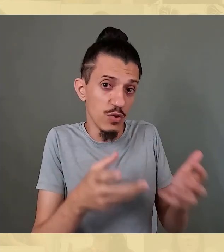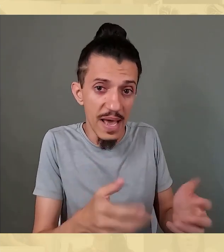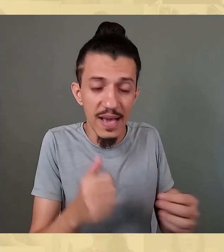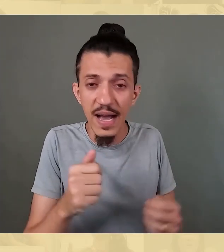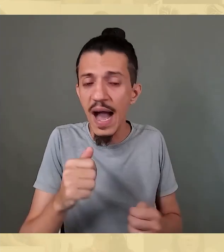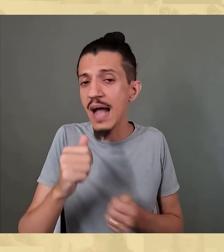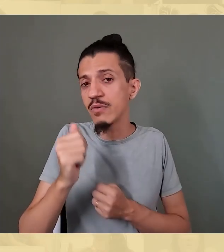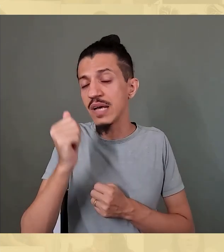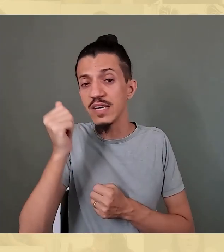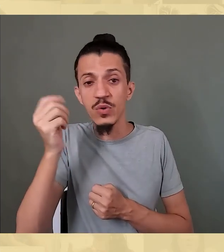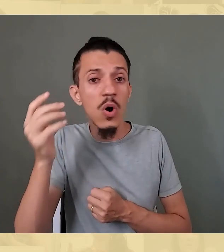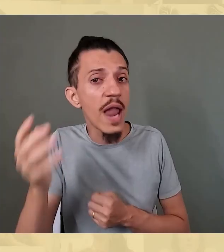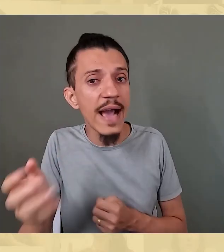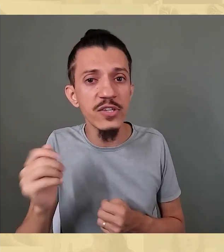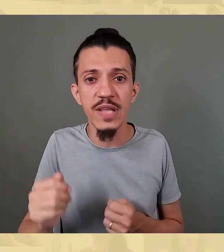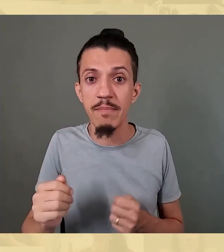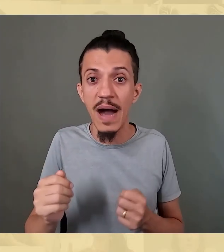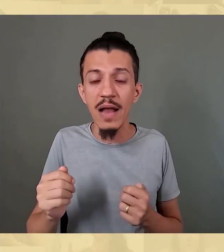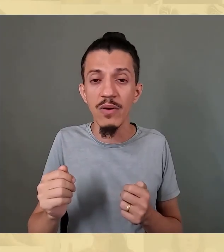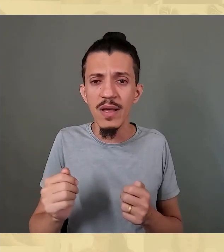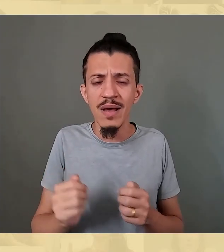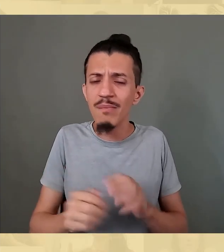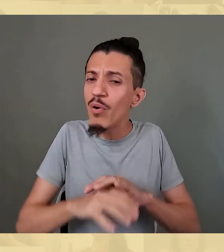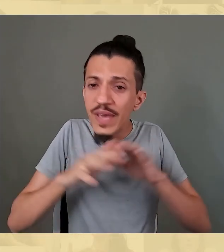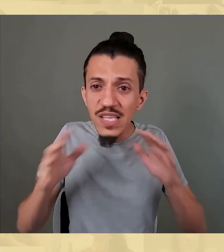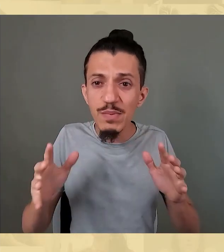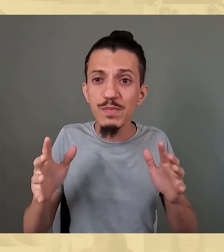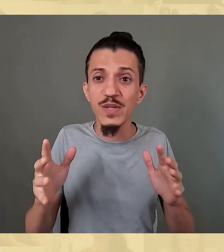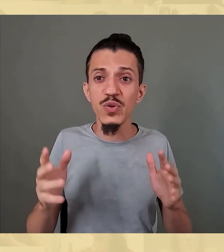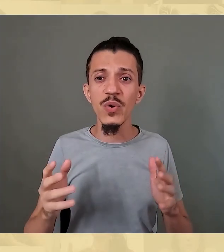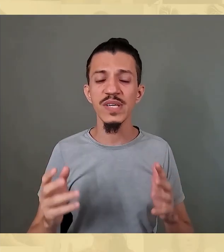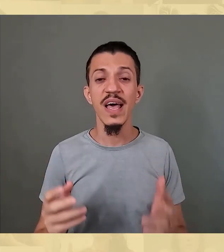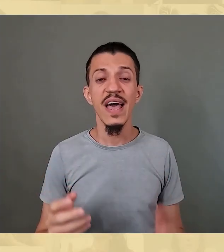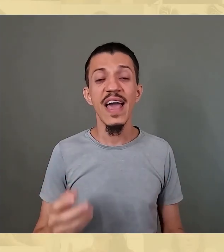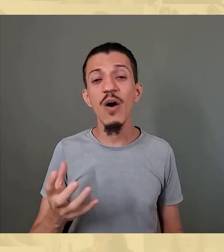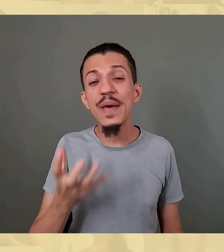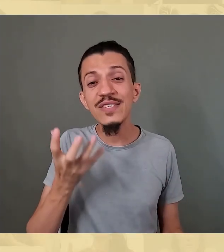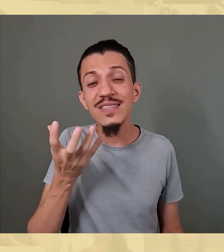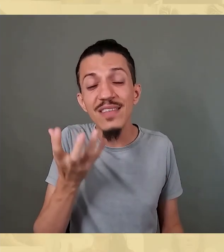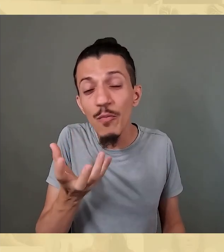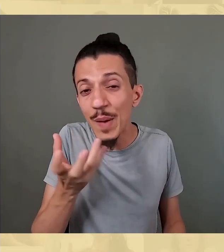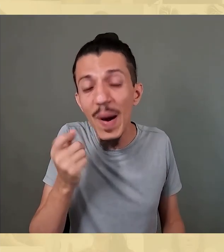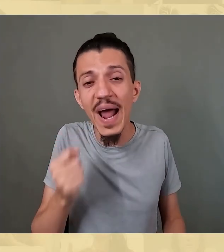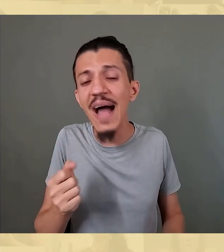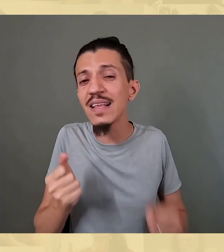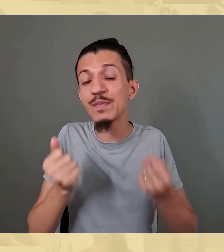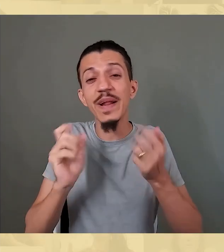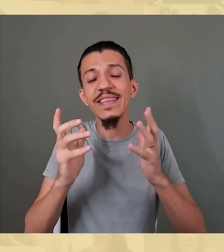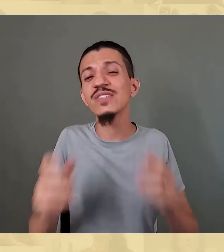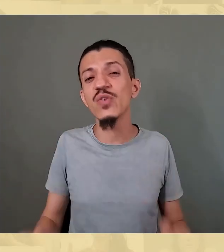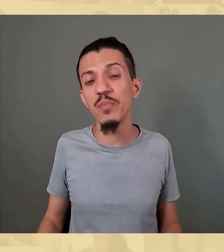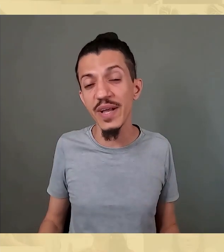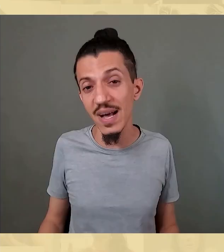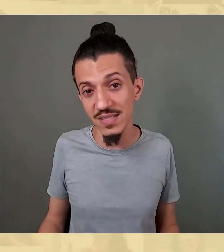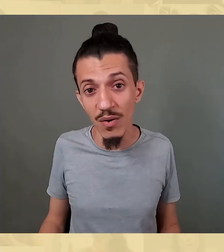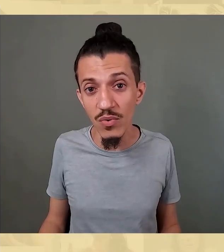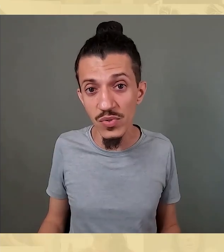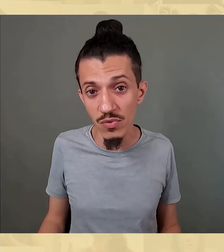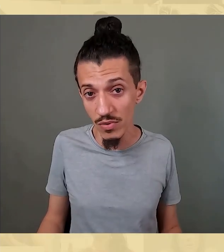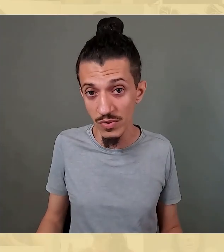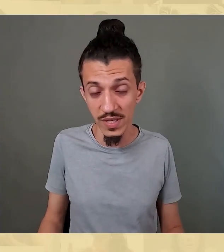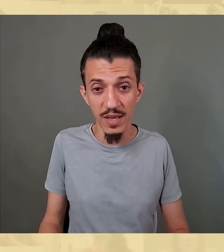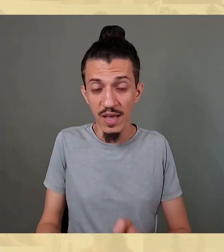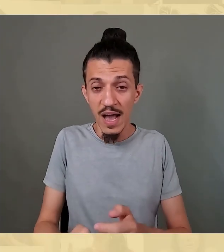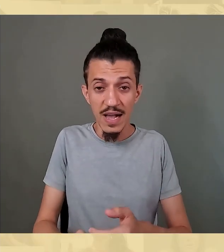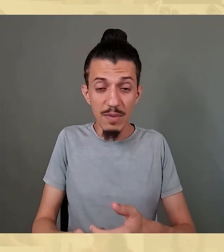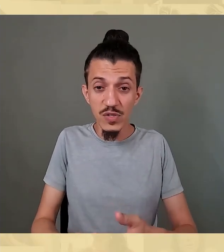fila do mercado, quer seja um colega de trabalho. Pouquíssimas pessoas realmente estão preparadas para ter essa comunicação com